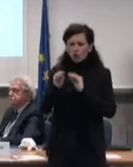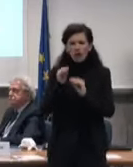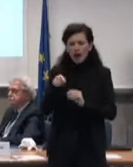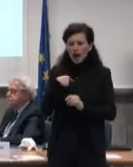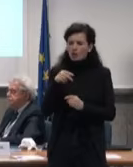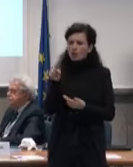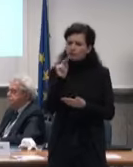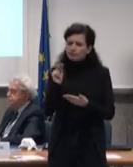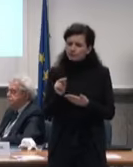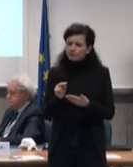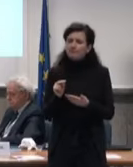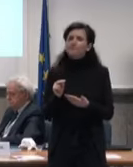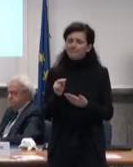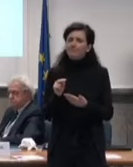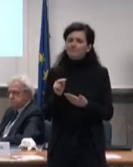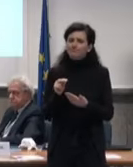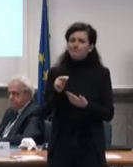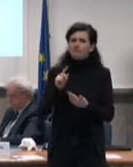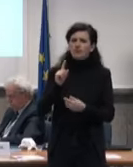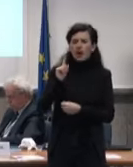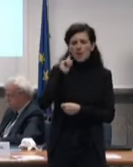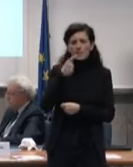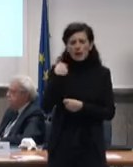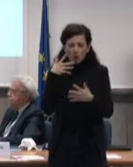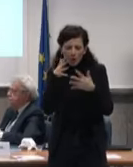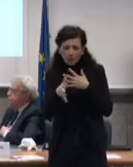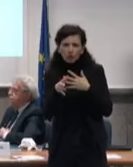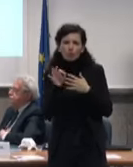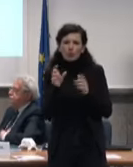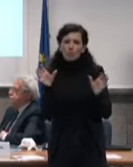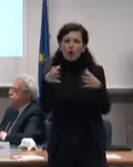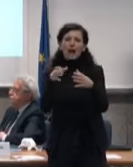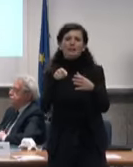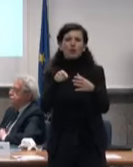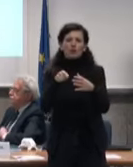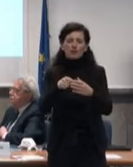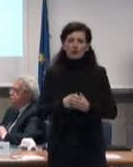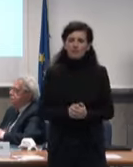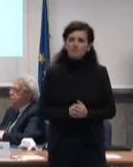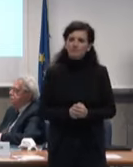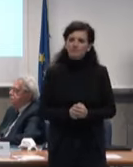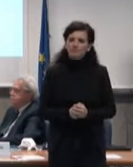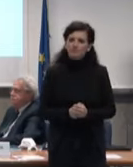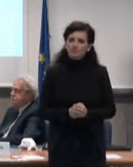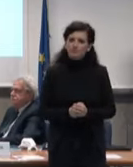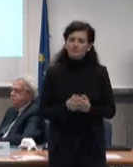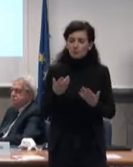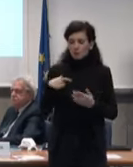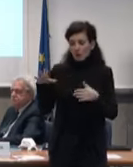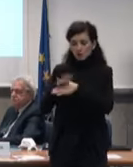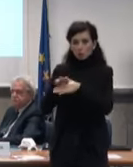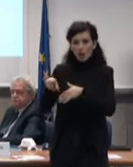e declinarla in questo caso nella fattispecie specifica io quindi ancora una volta faccio il portavoce di un gruppo che ha lavorato